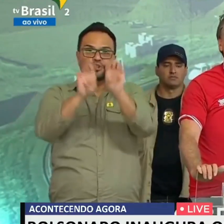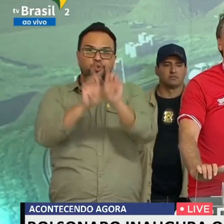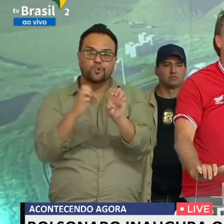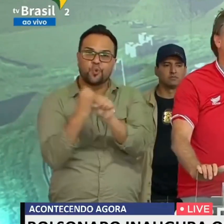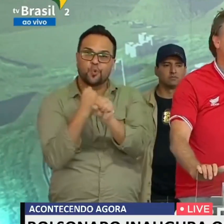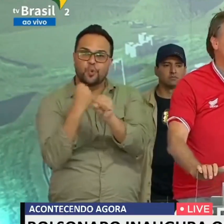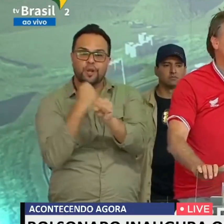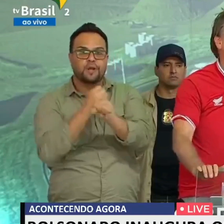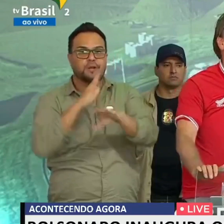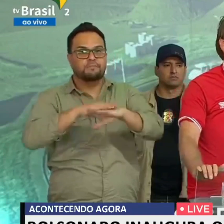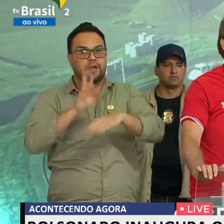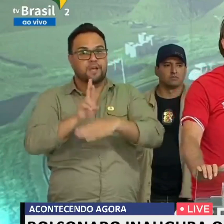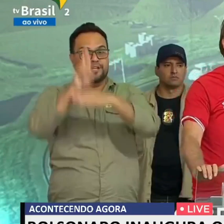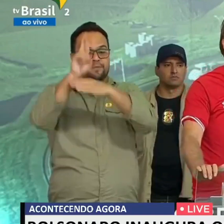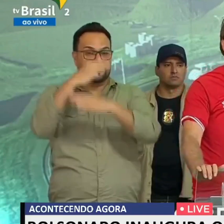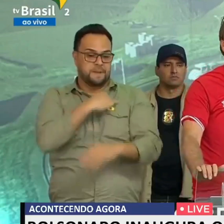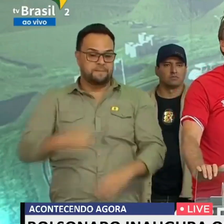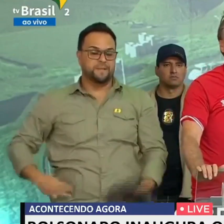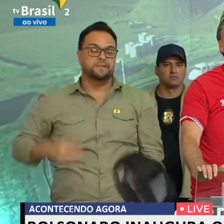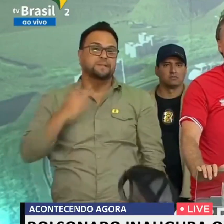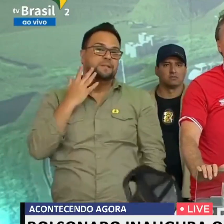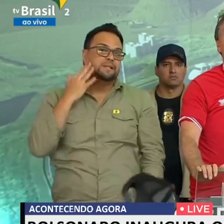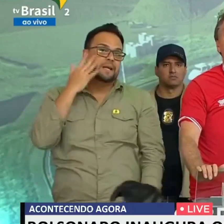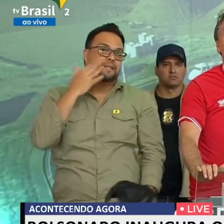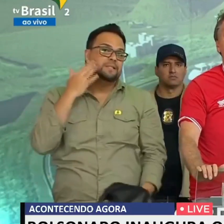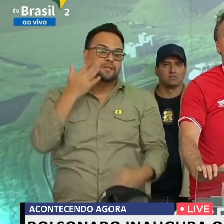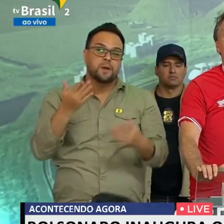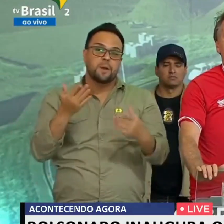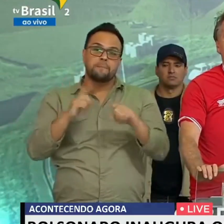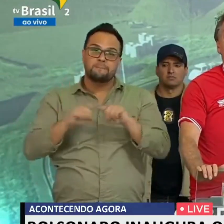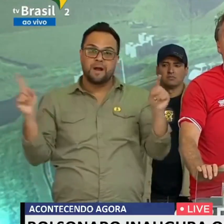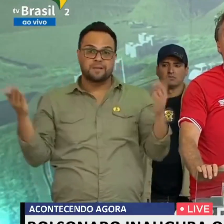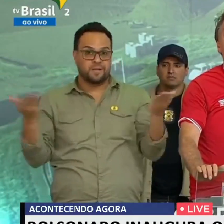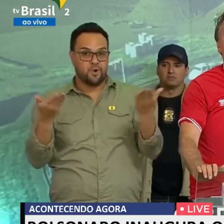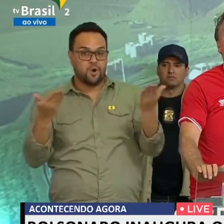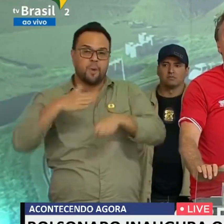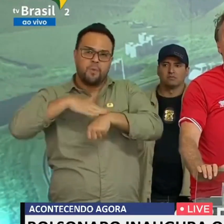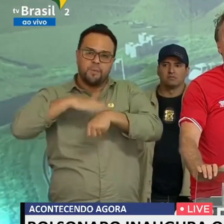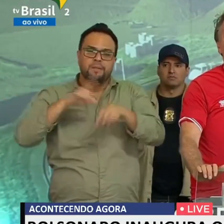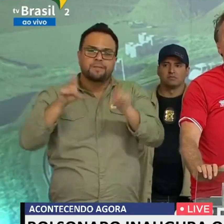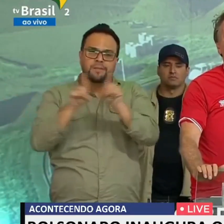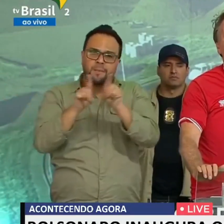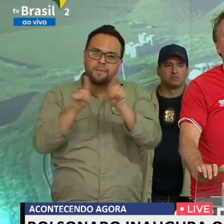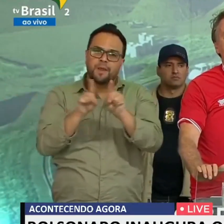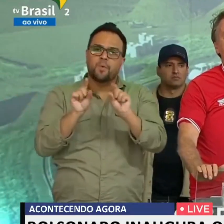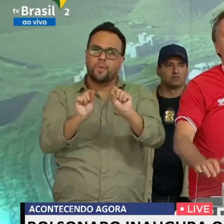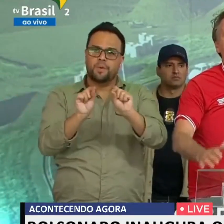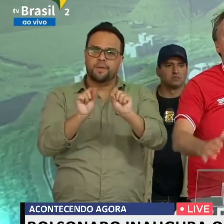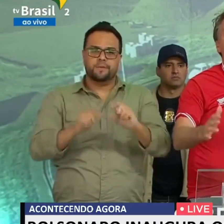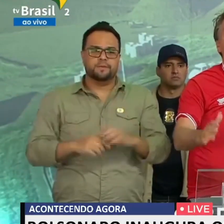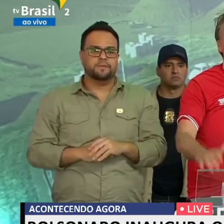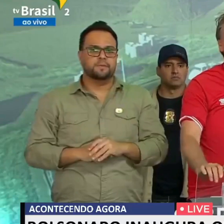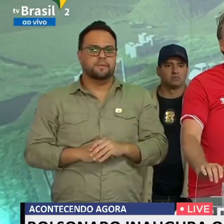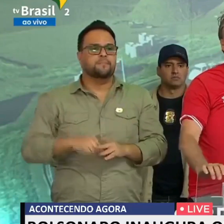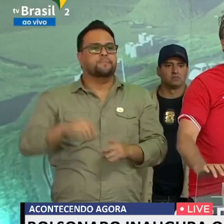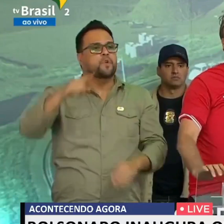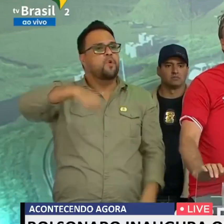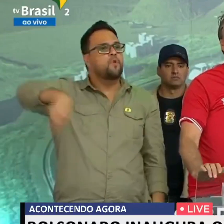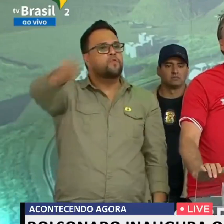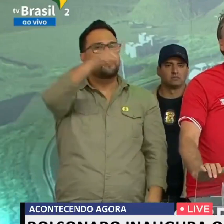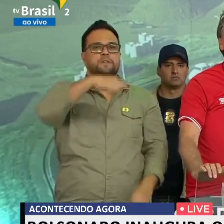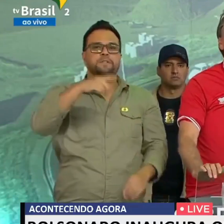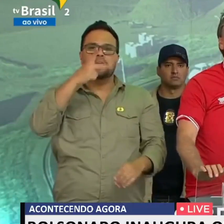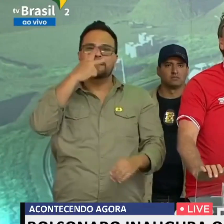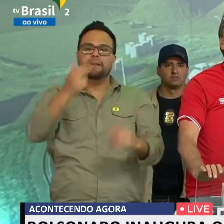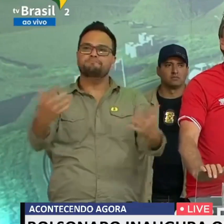o nosso ministro Tarcísio. Mas esse momento serve também pela maneira como vocês nos